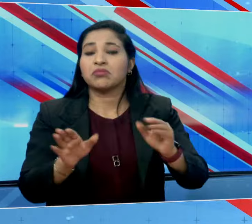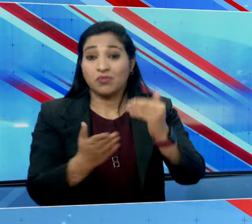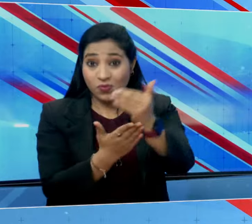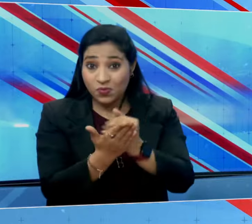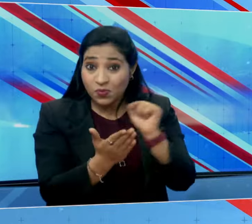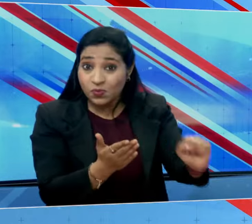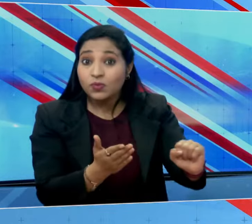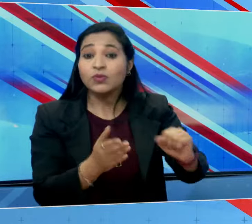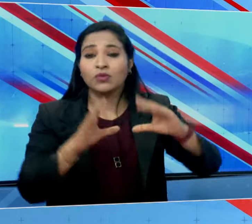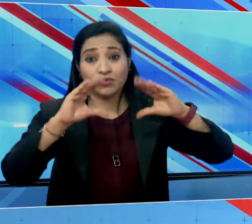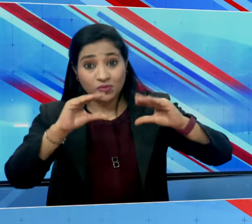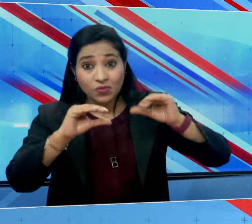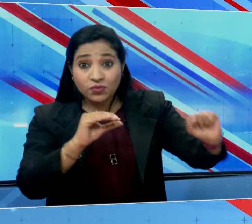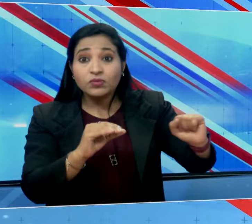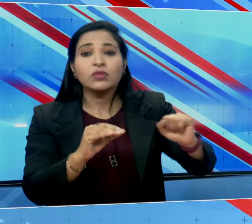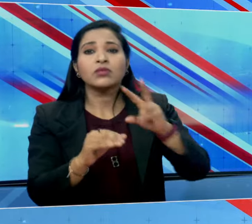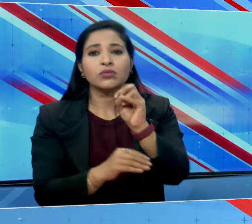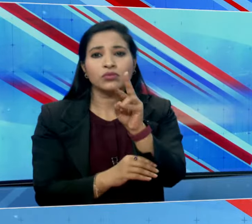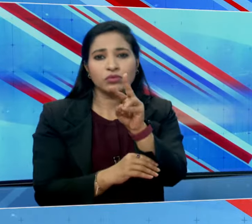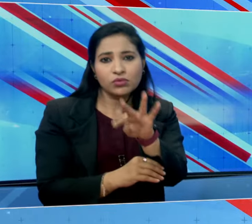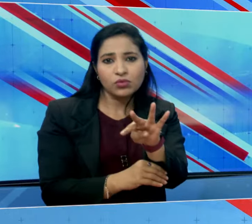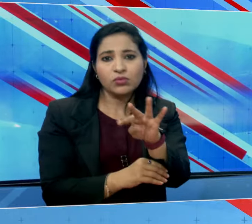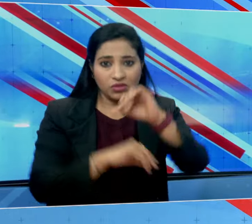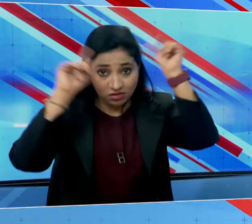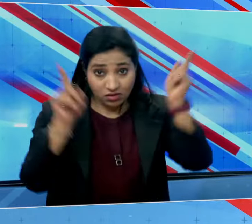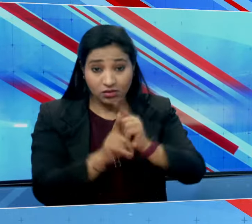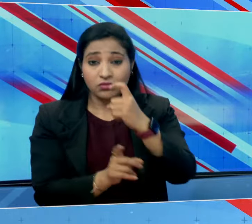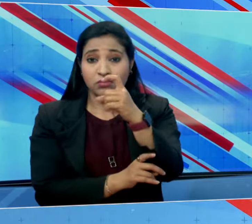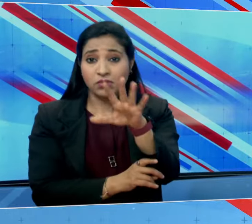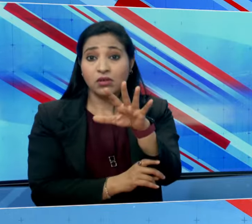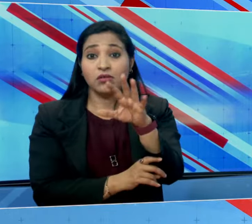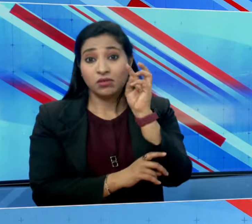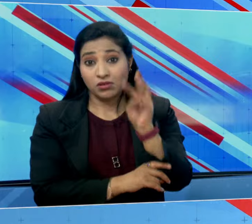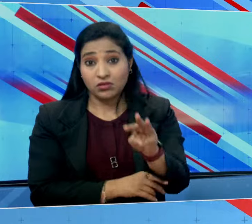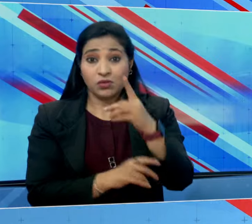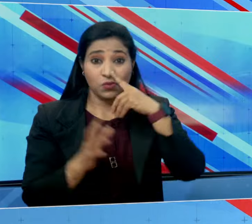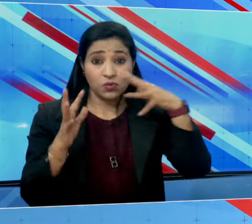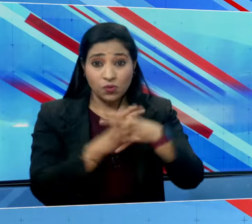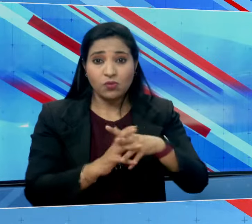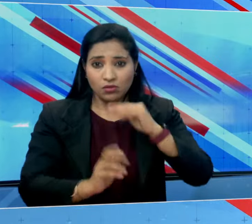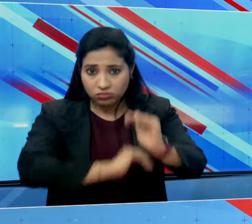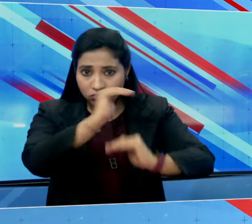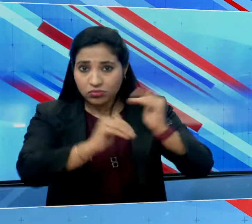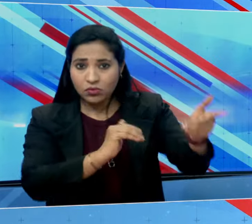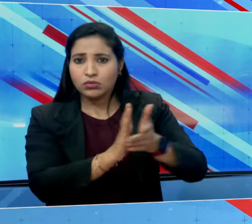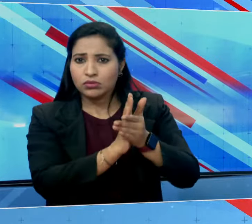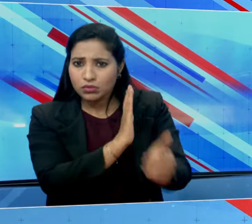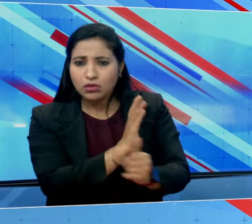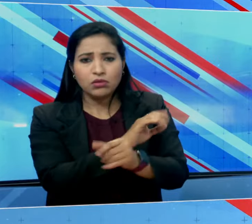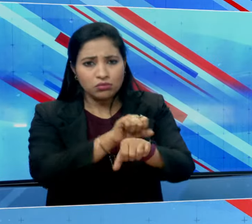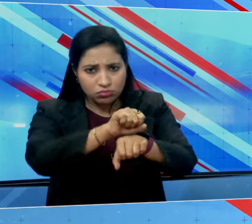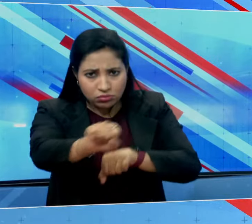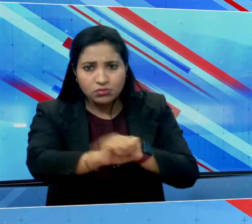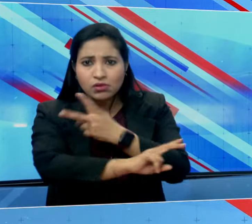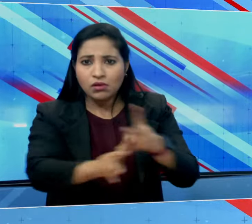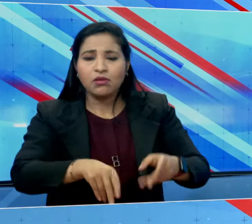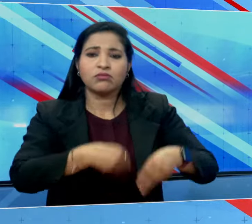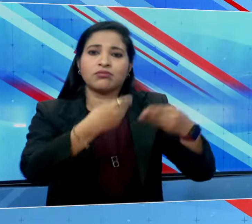जरिए माइक्रोसॉफ्ट 2024 में भारत में 75000 महिला डेवलपर्स को कौशल और प्रमाणन